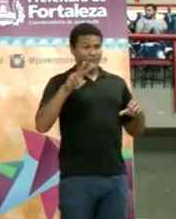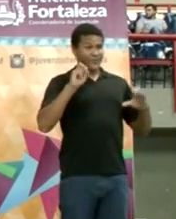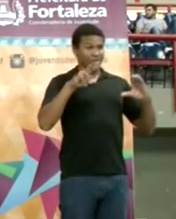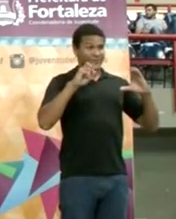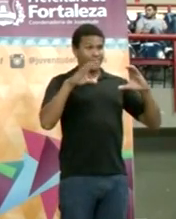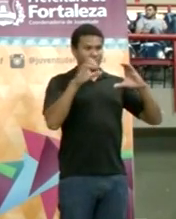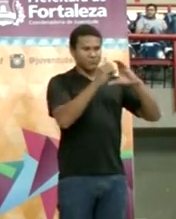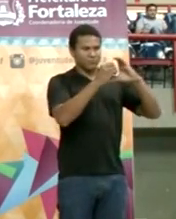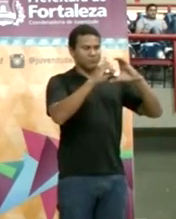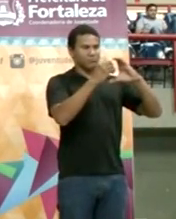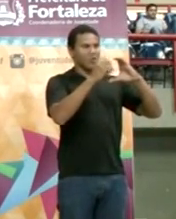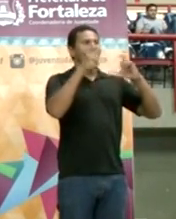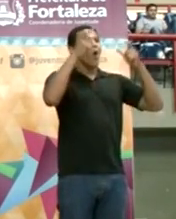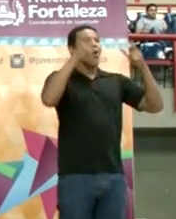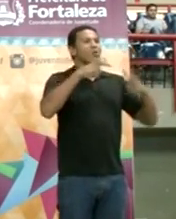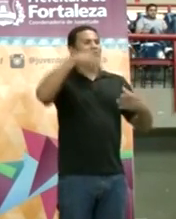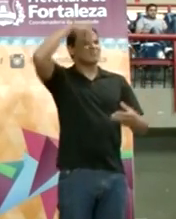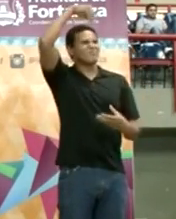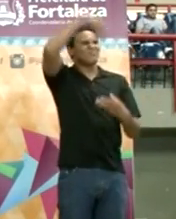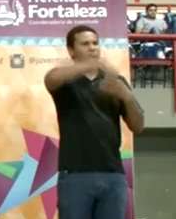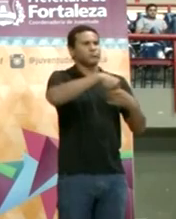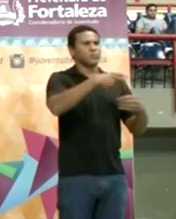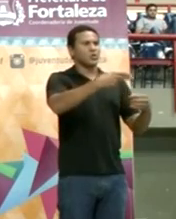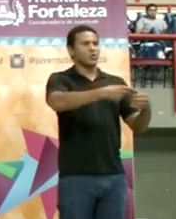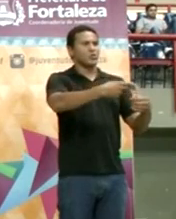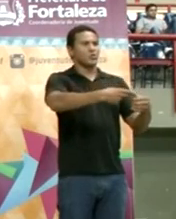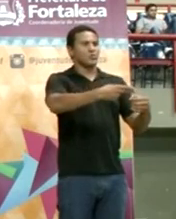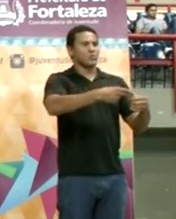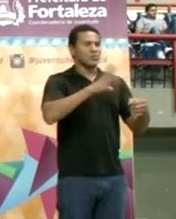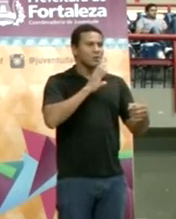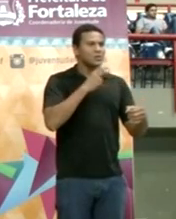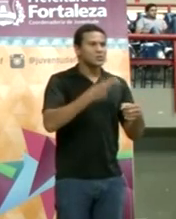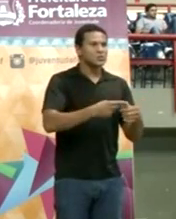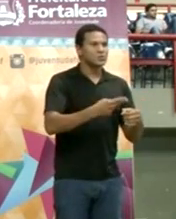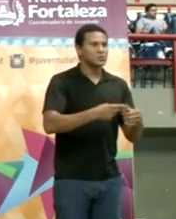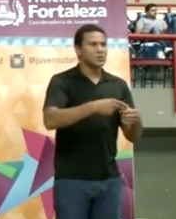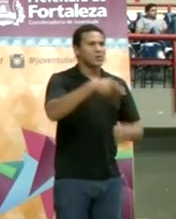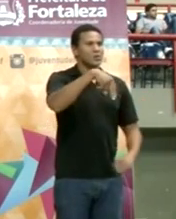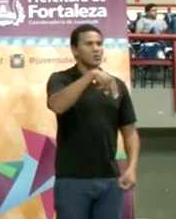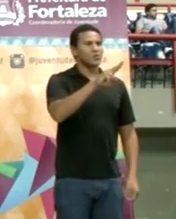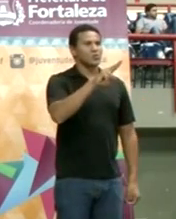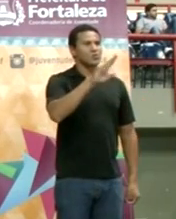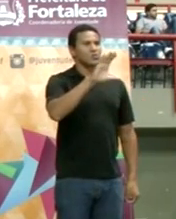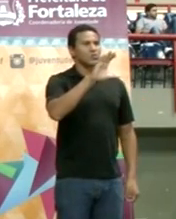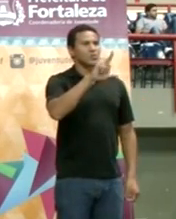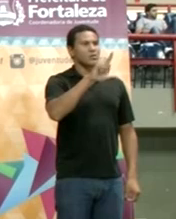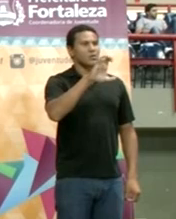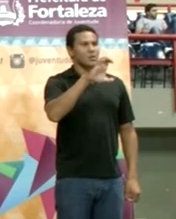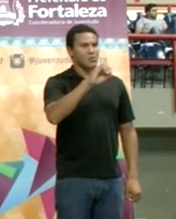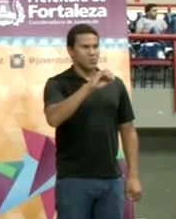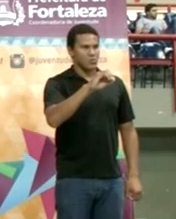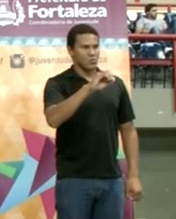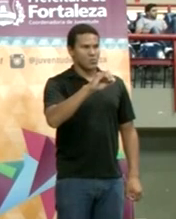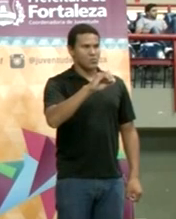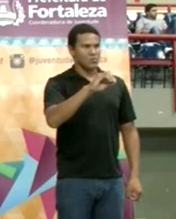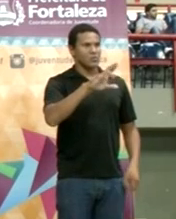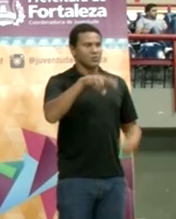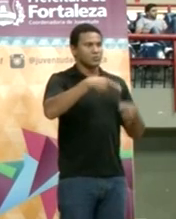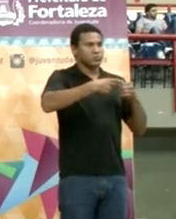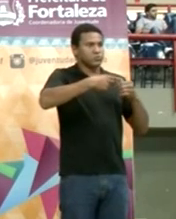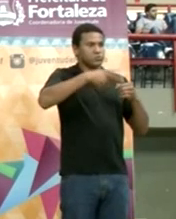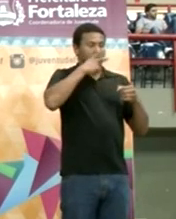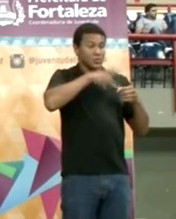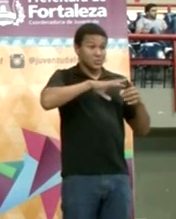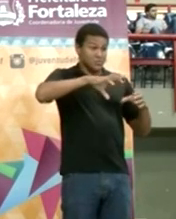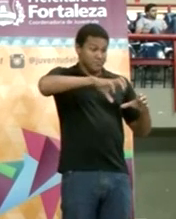invade o núcleo da tua célula. E quando você tenta matar o vírus, você mata que estrutura da célula? O